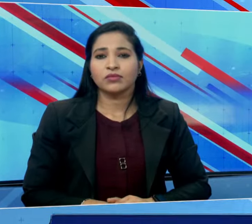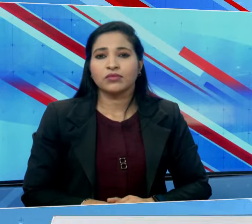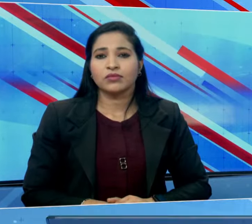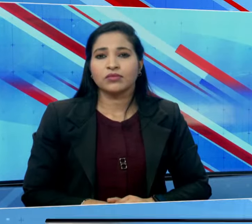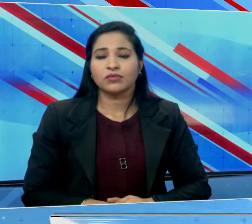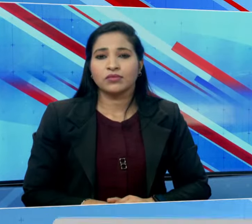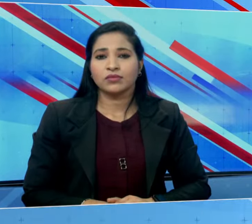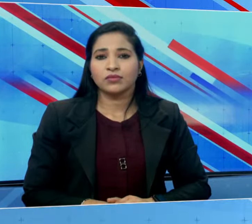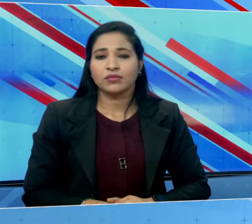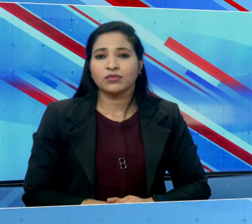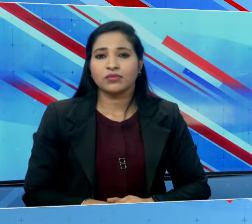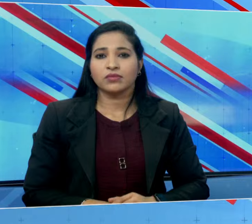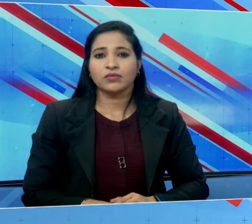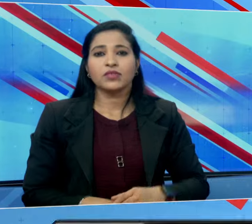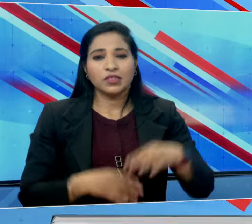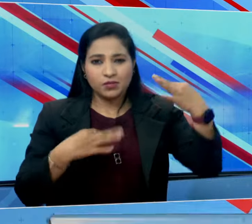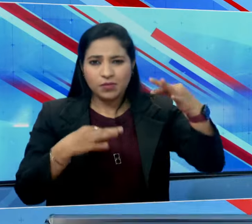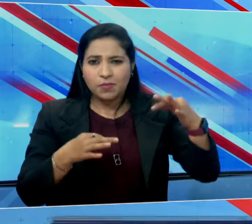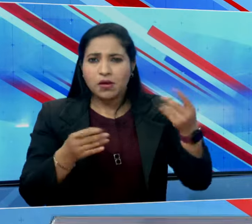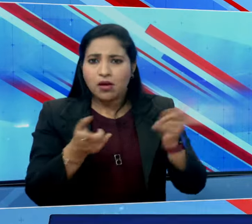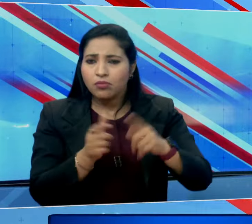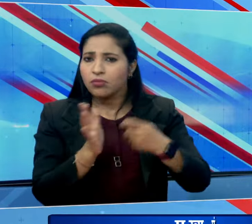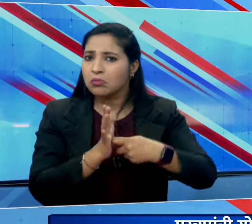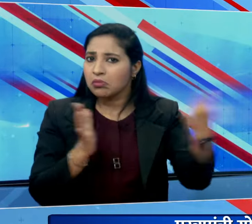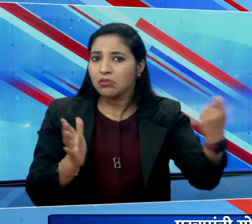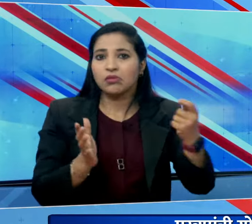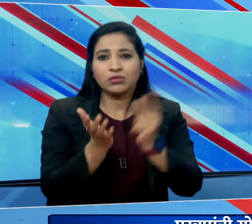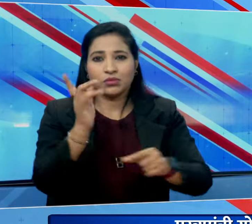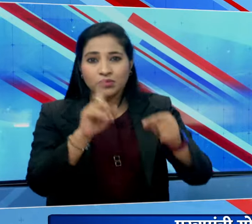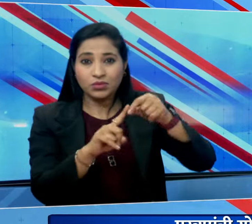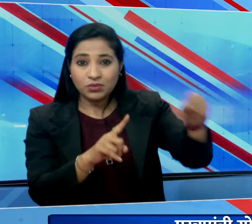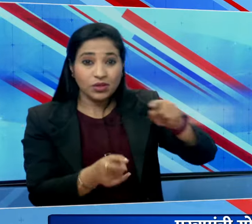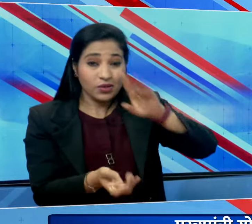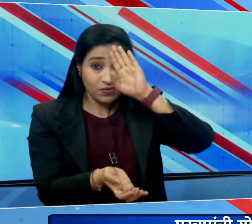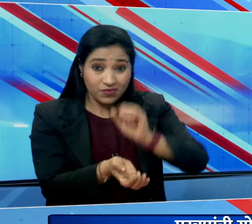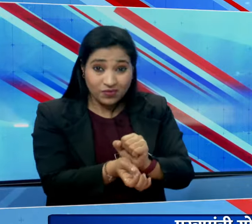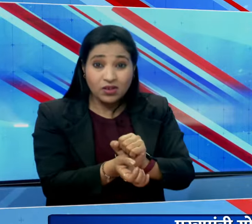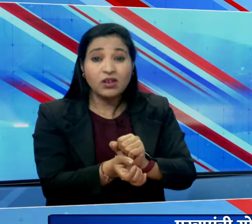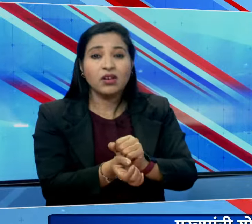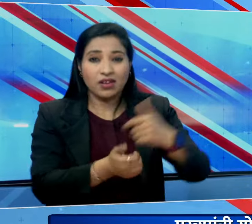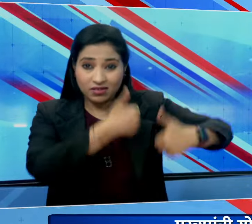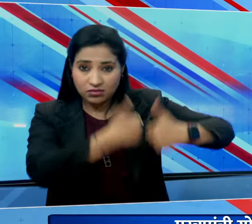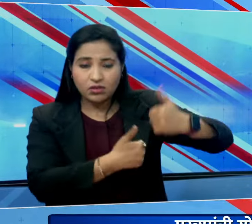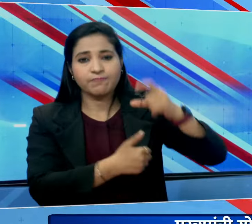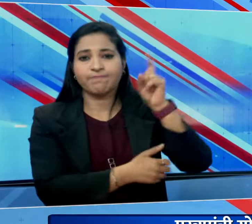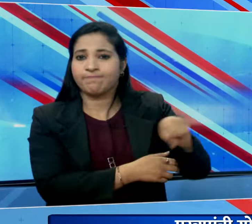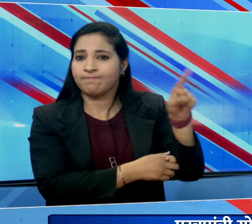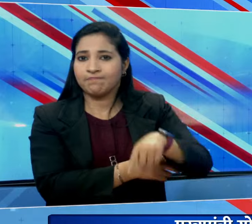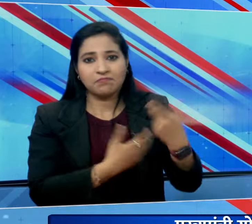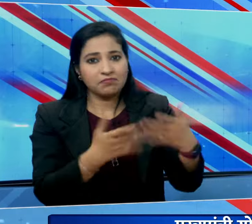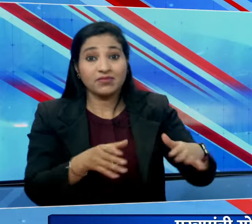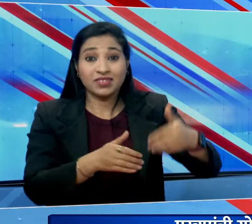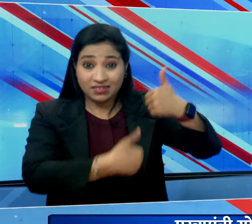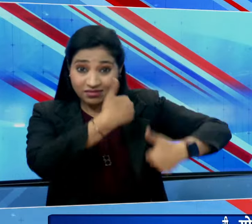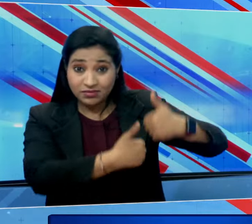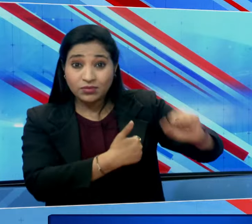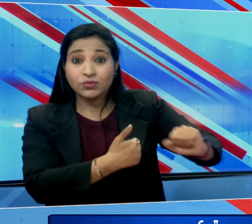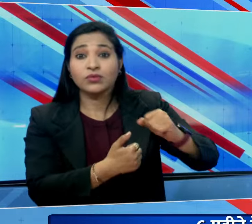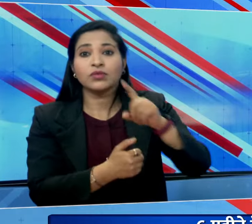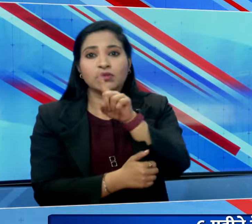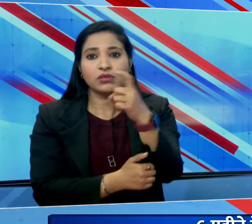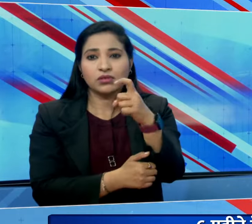वहीं पेपल लीग के आरोपों के बाद उत्तर प्रदेश पुलिस भर्ती परीक्षा रद्द कर दी गई है भर्ती परीक्षा 17 और